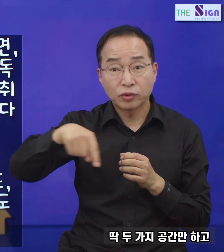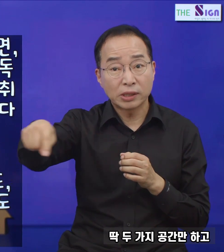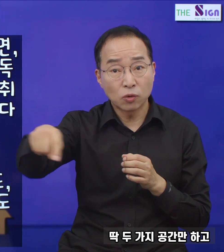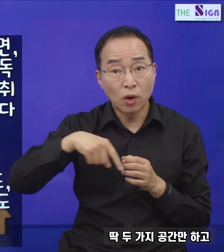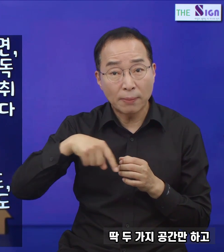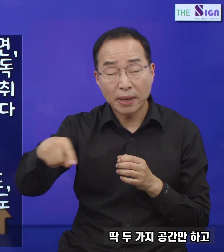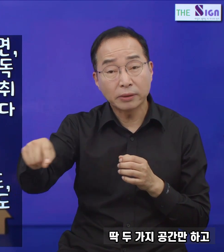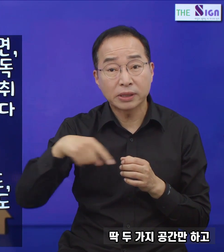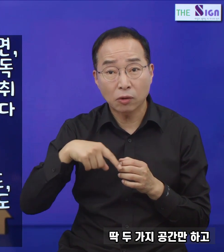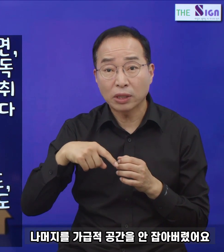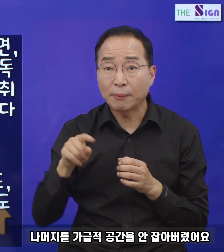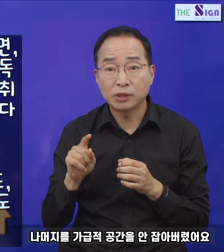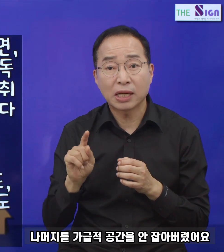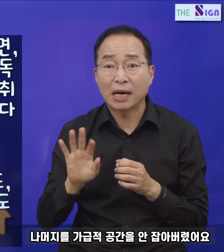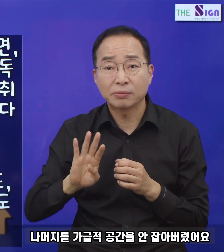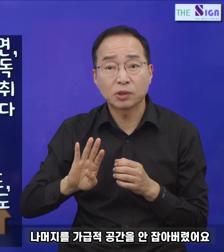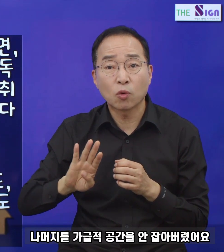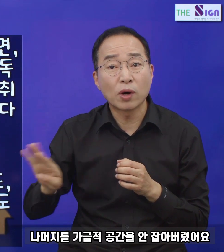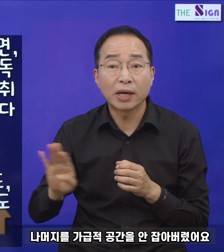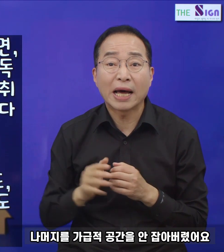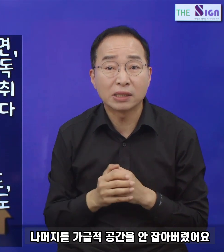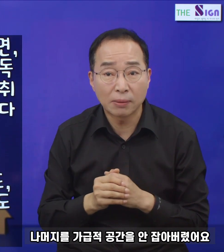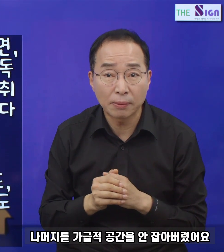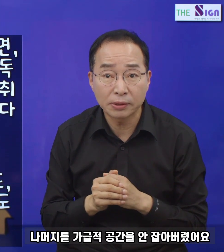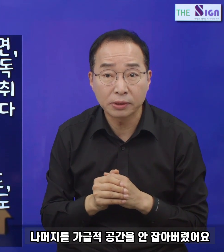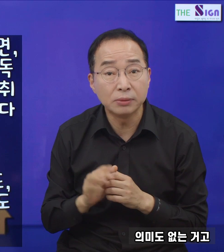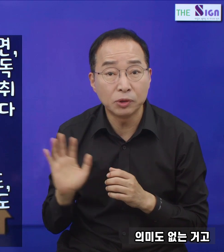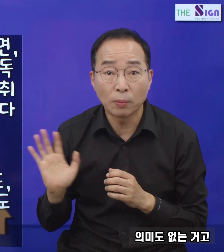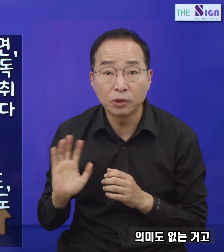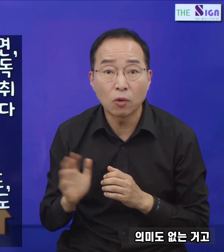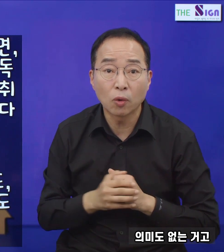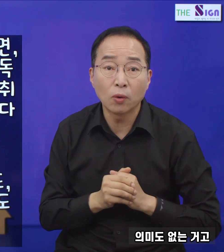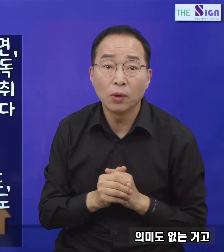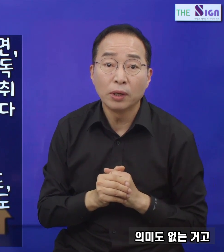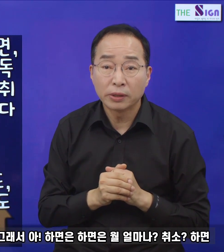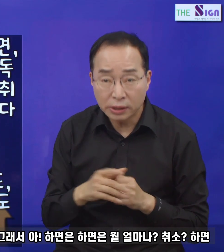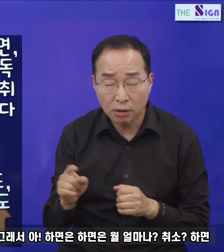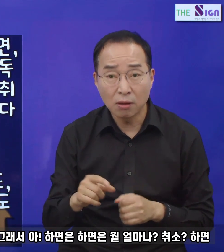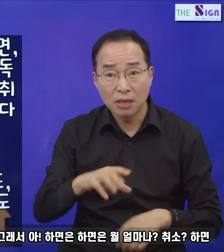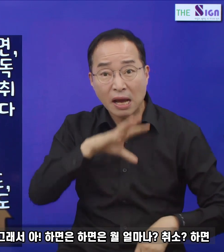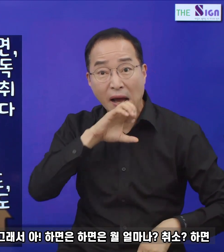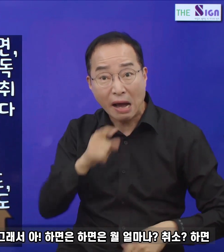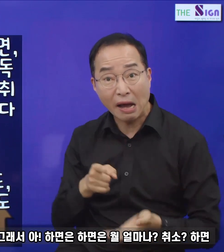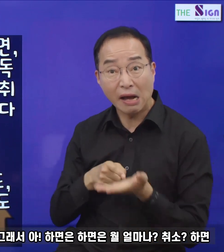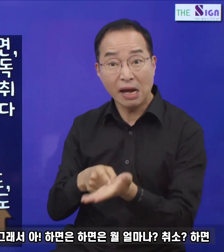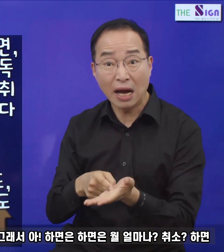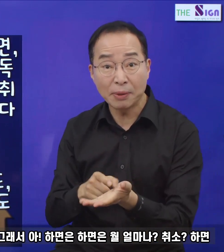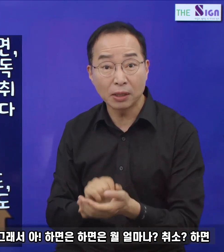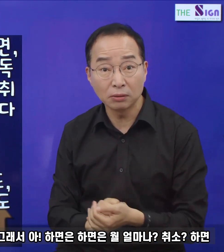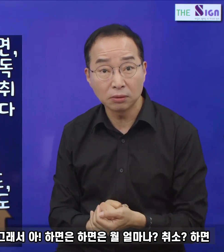가지 공간만 자꾸 나머지 가급적 공간을 안 잡아버렸어요. 의미도 없는 거고. 그래서 하면은